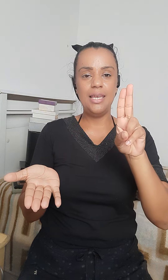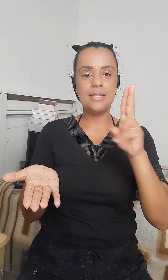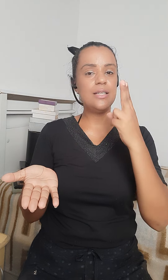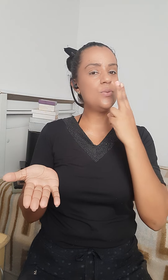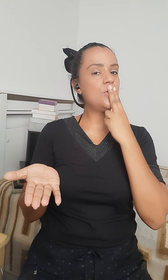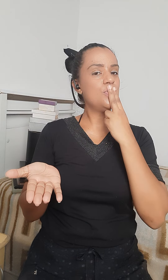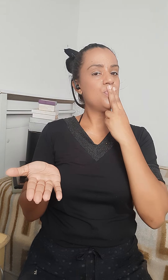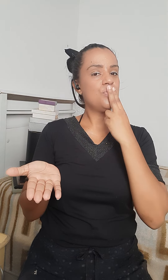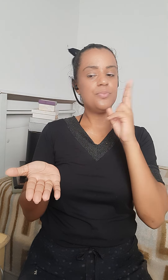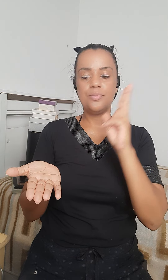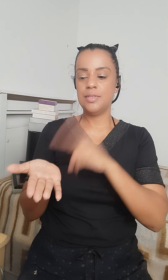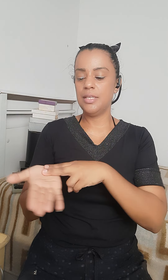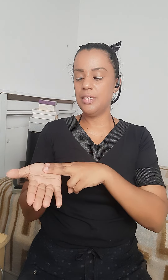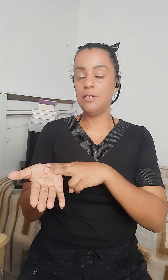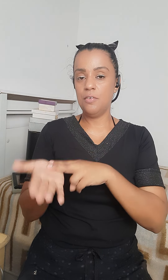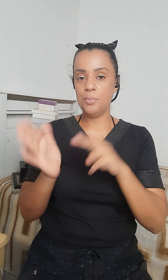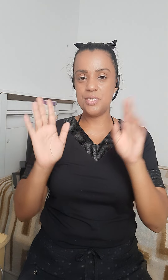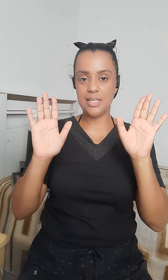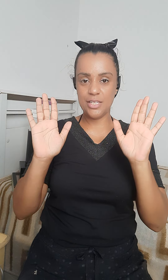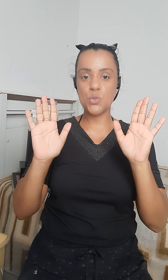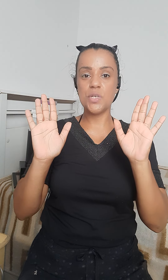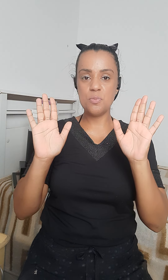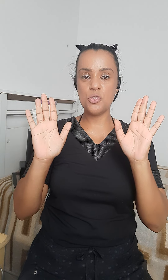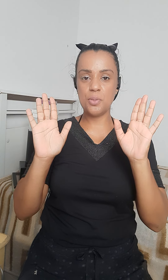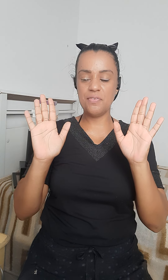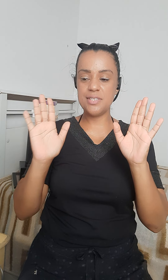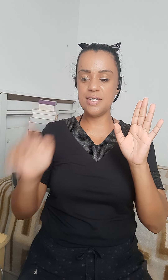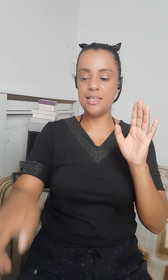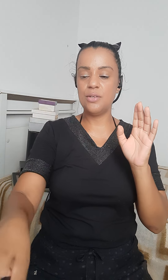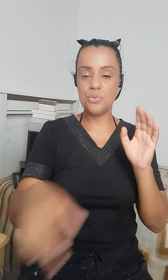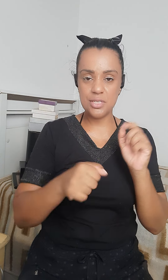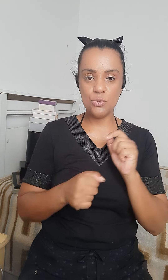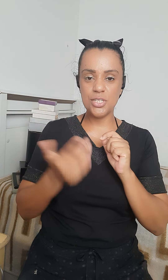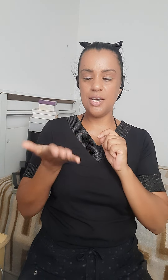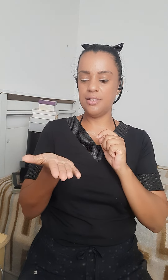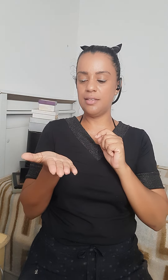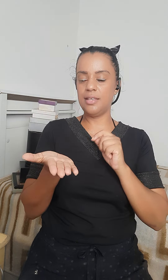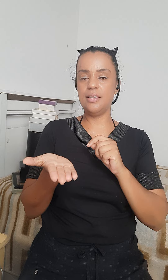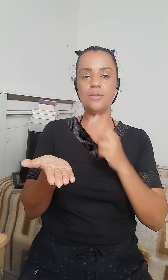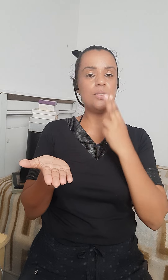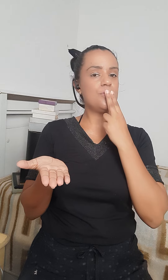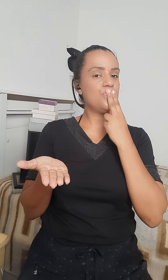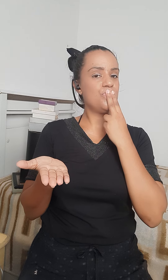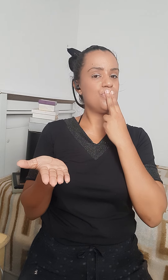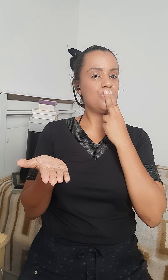letra U, precisar das duas mãos para fazer o sinal de carta, tá? Então, ó,